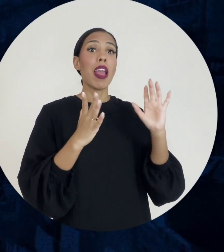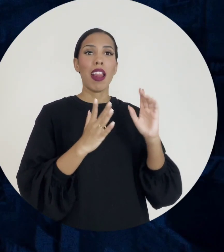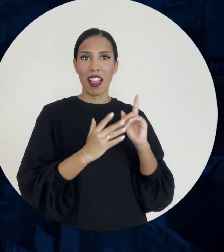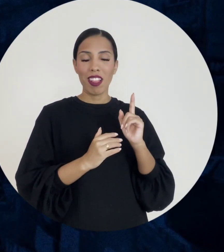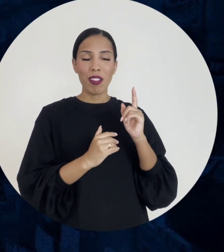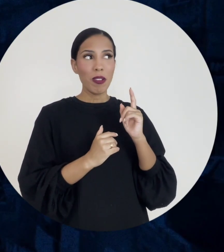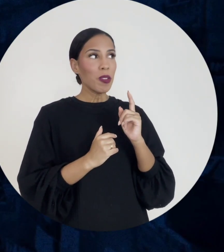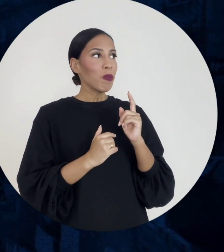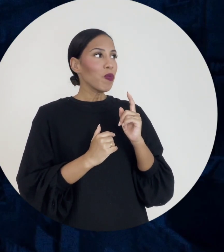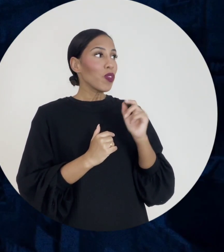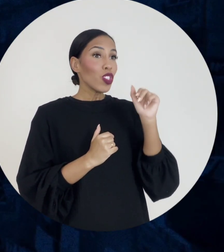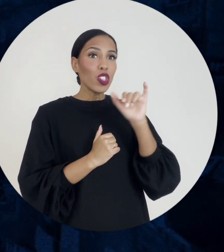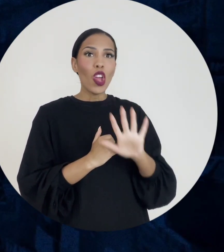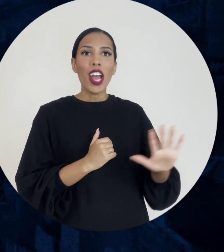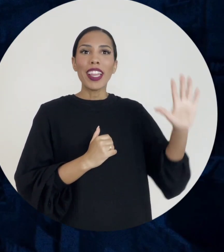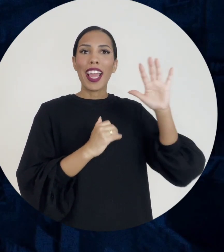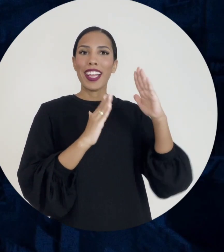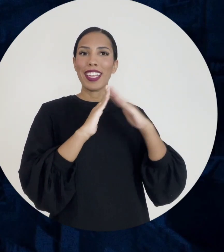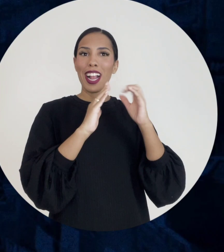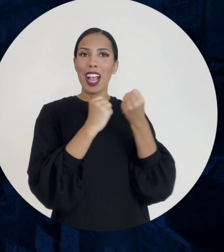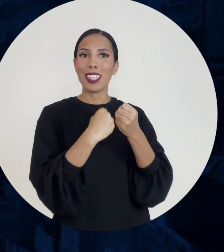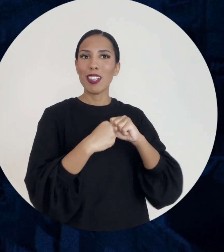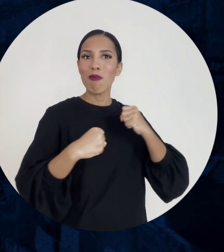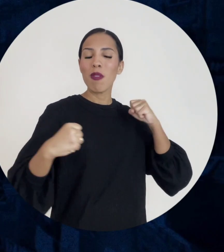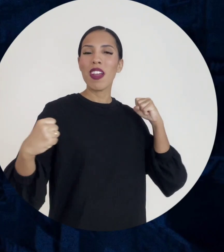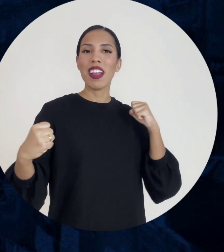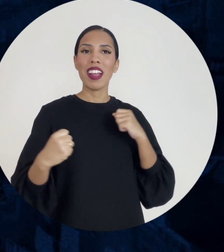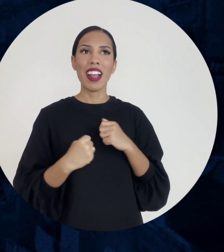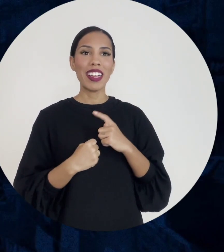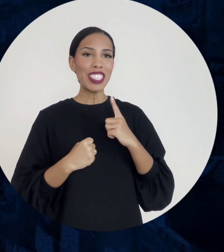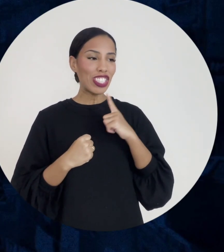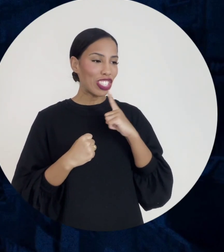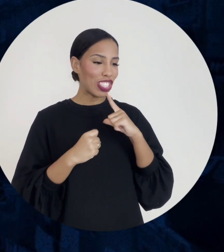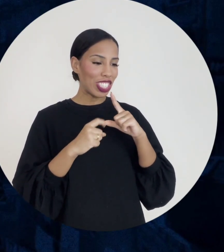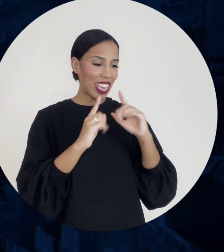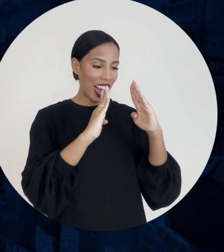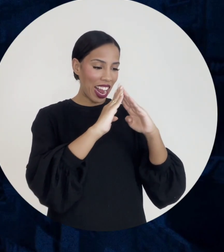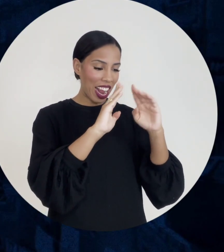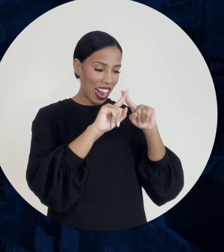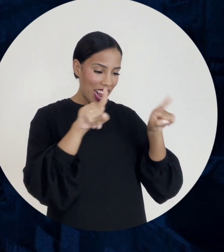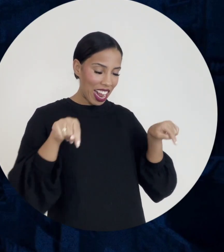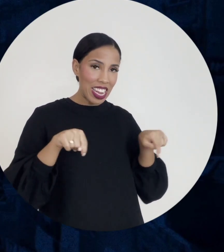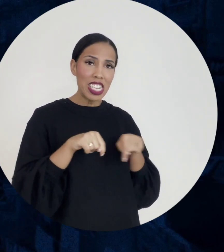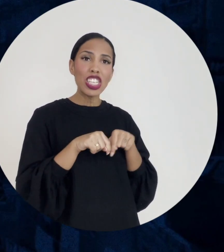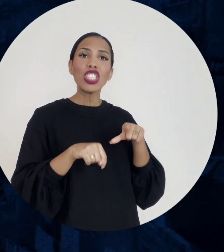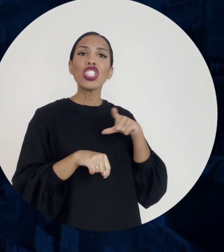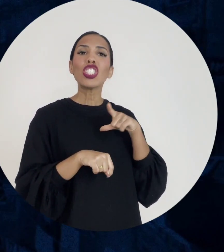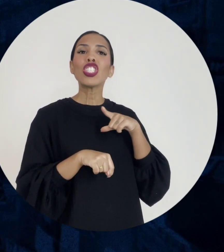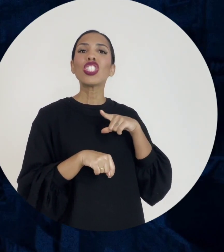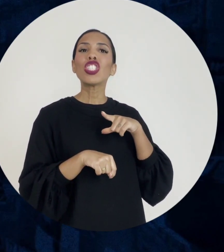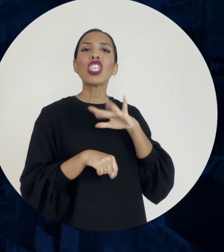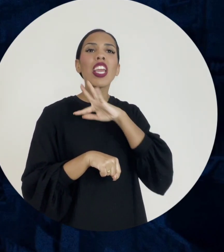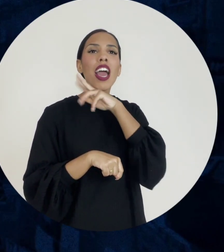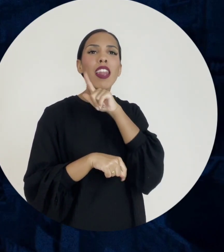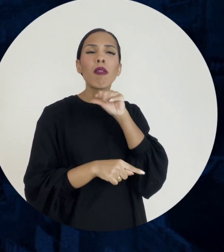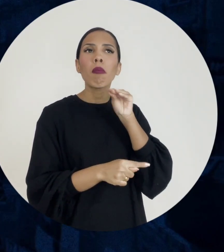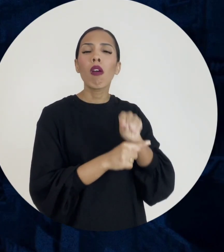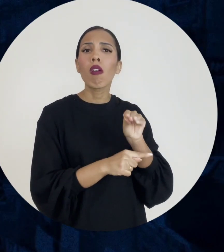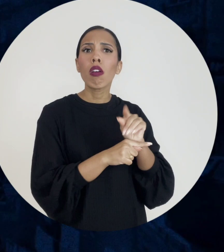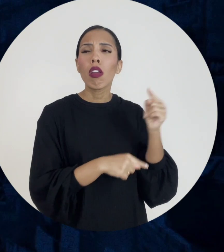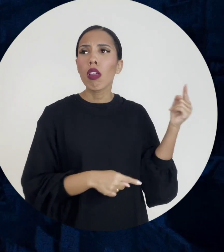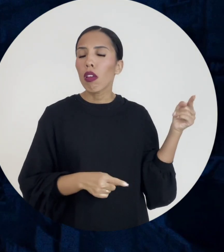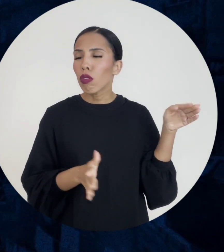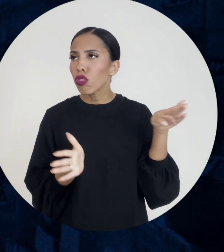no interior, você, sabe, você tem quintal, você tem bicho. E aqui, quando eu cheguei aqui,